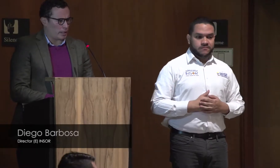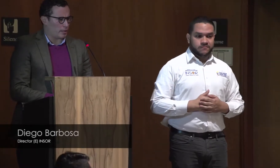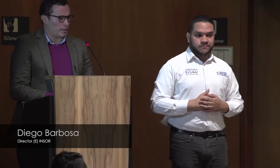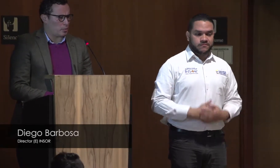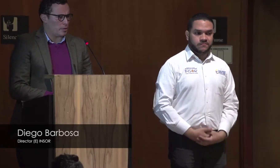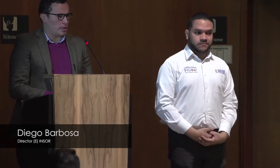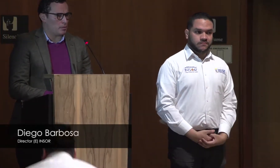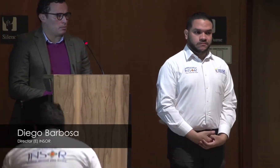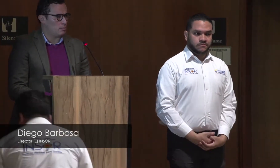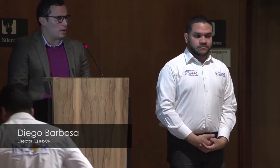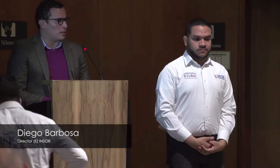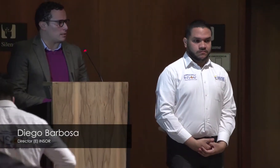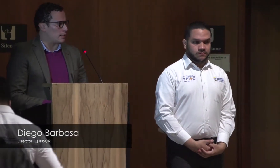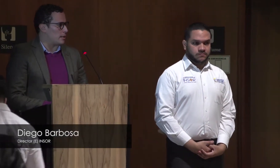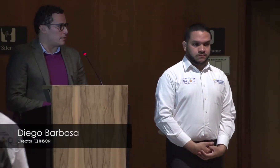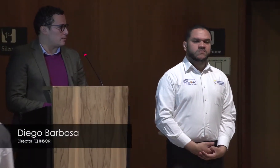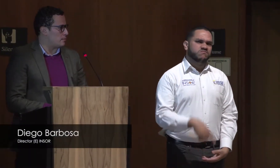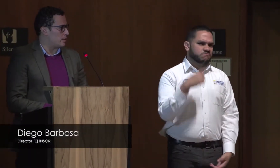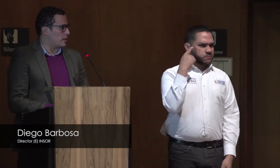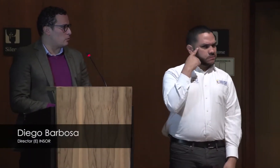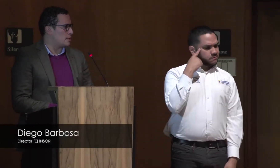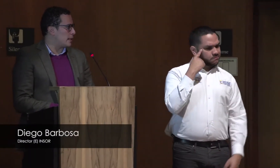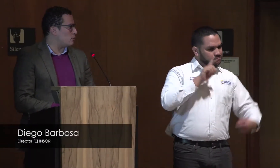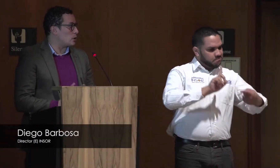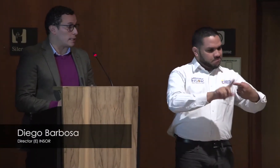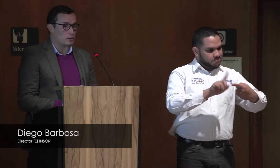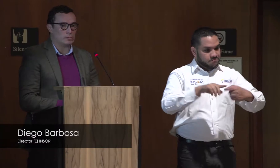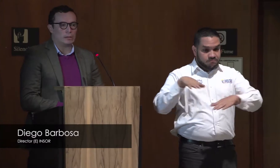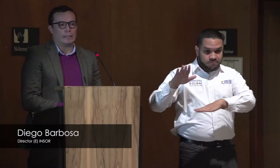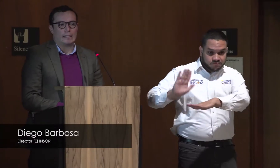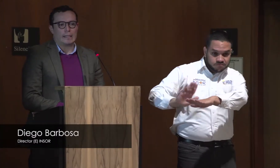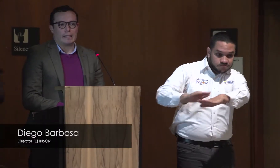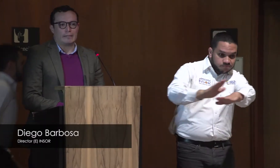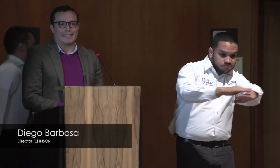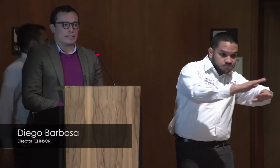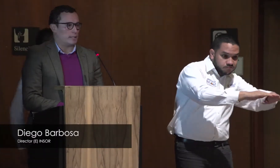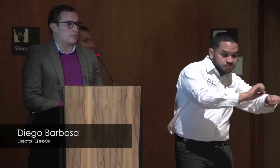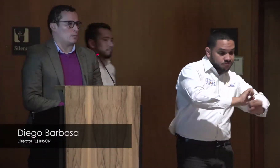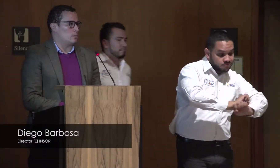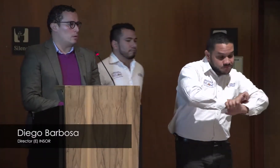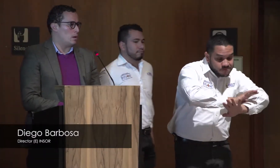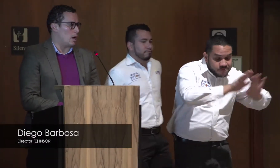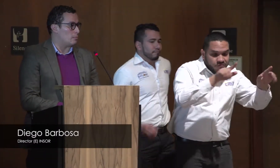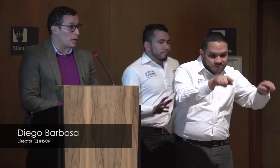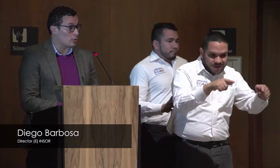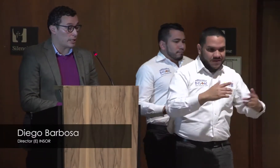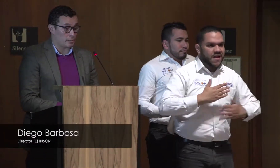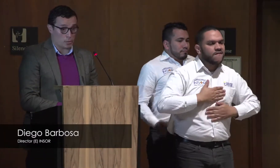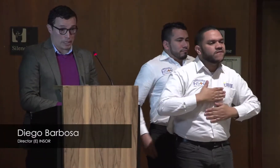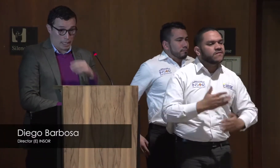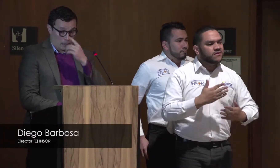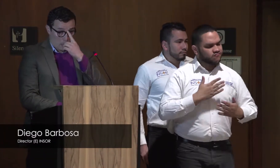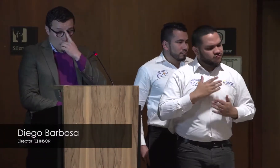Yo creo que lo primero a decir acá es mandar un mensaje muy claro de felicitación al Banco